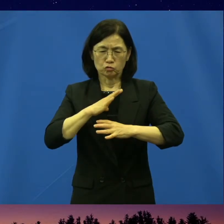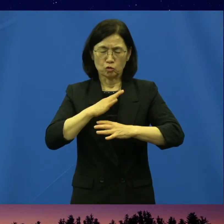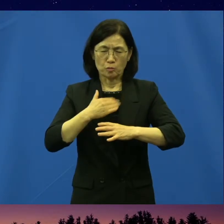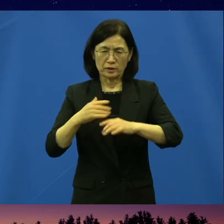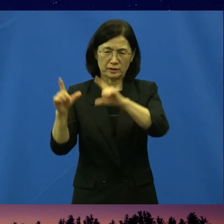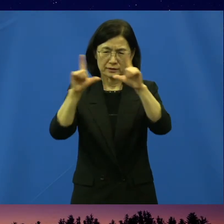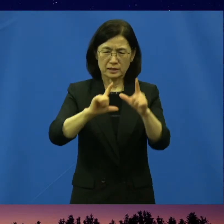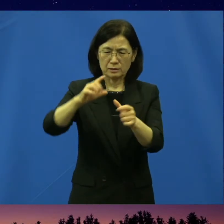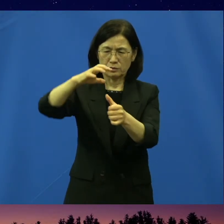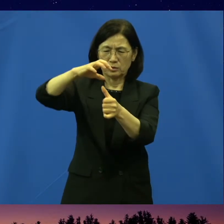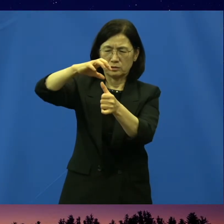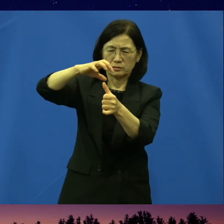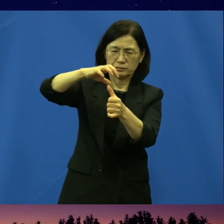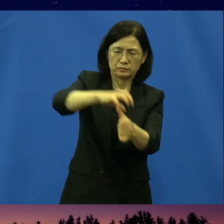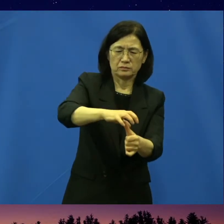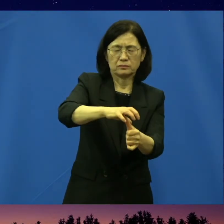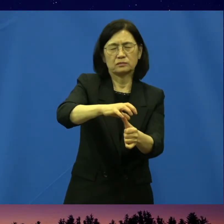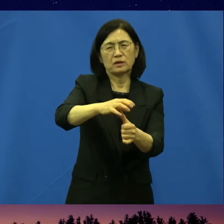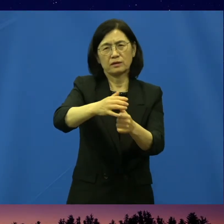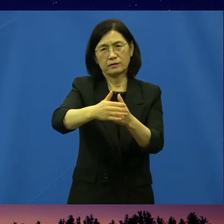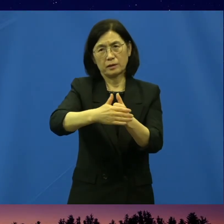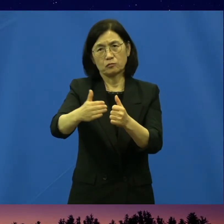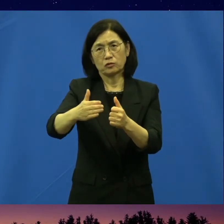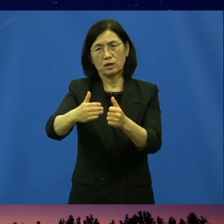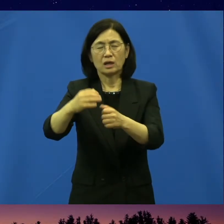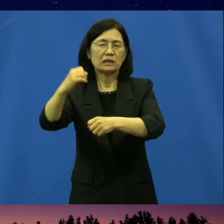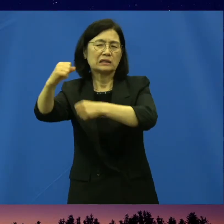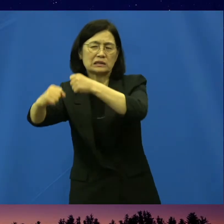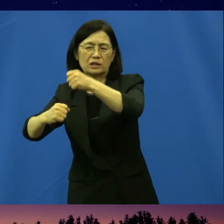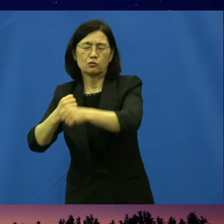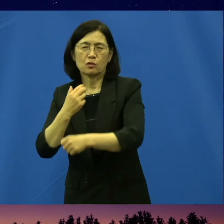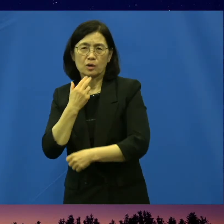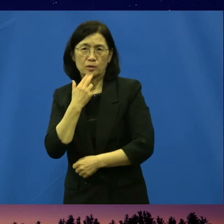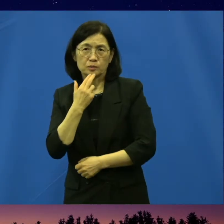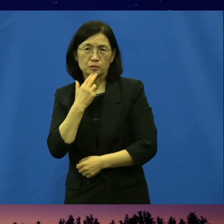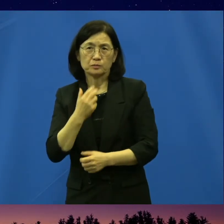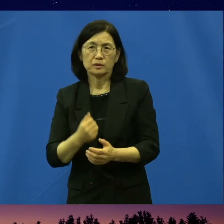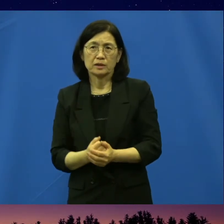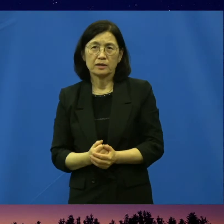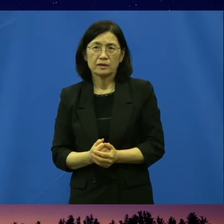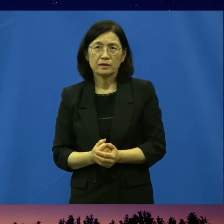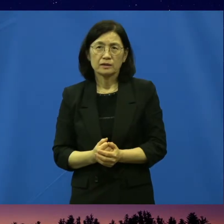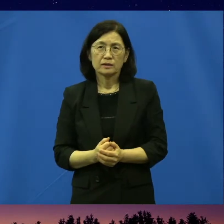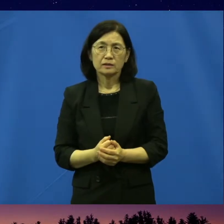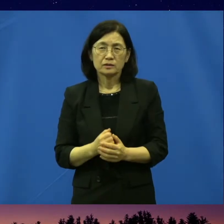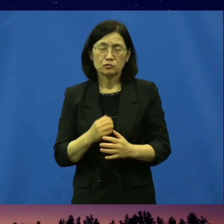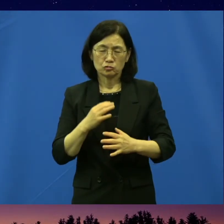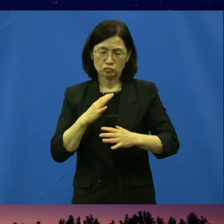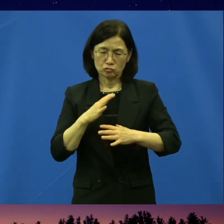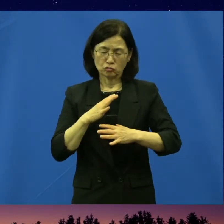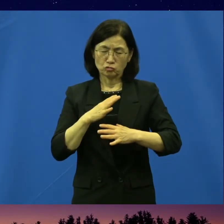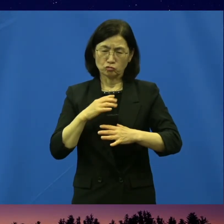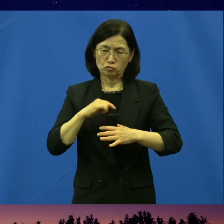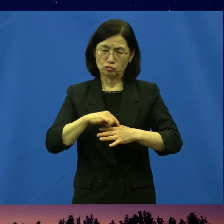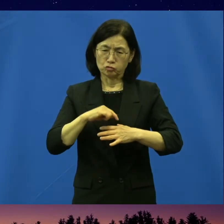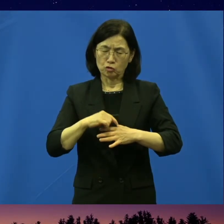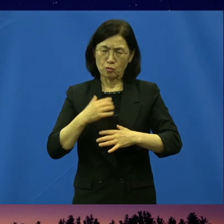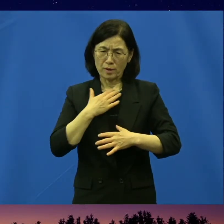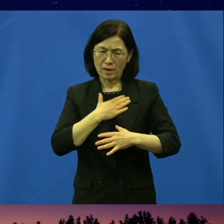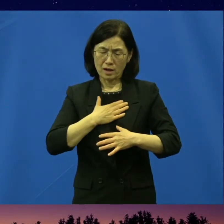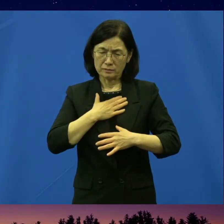그 두려움의 감정이 나를 지배해요. 그죠? 이 두려움의 감정은 굉장히 강력한